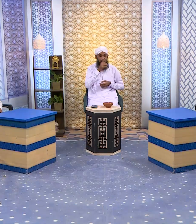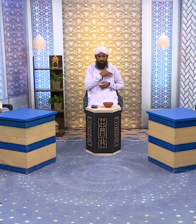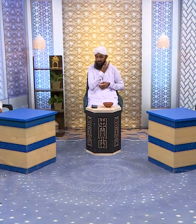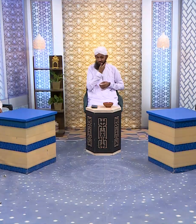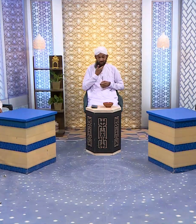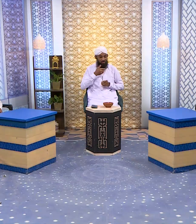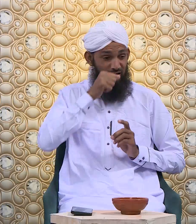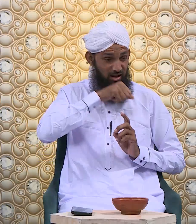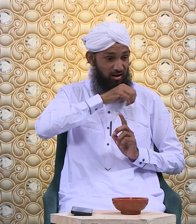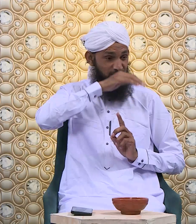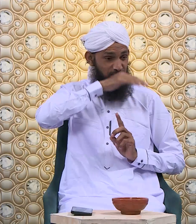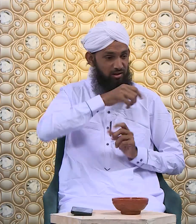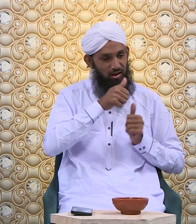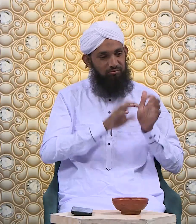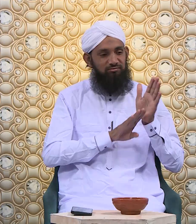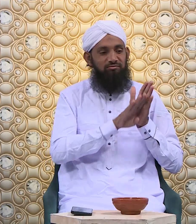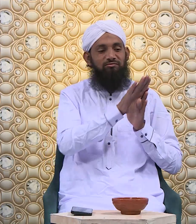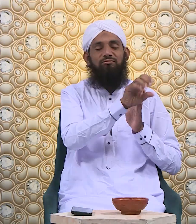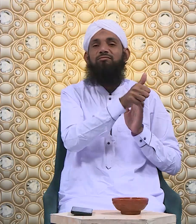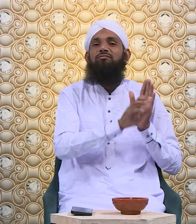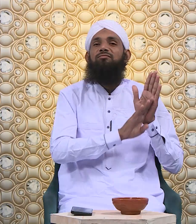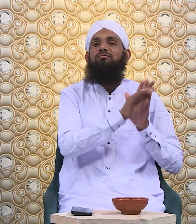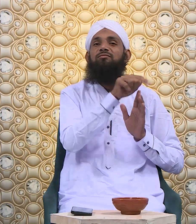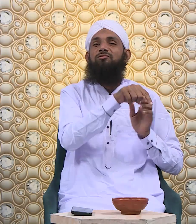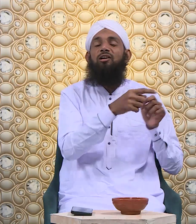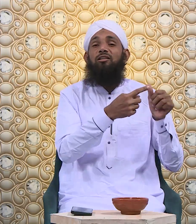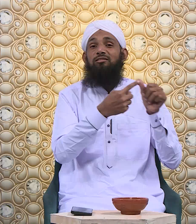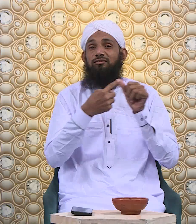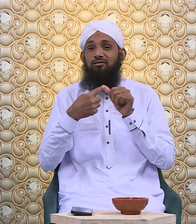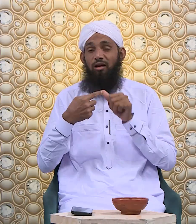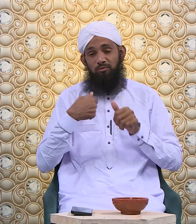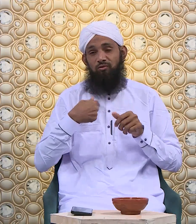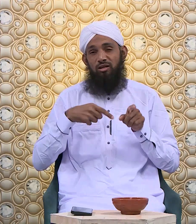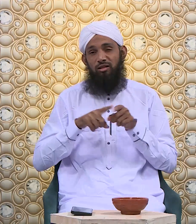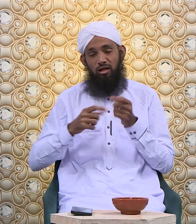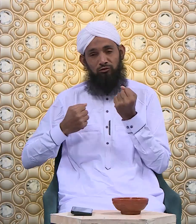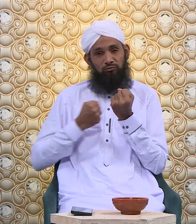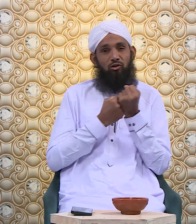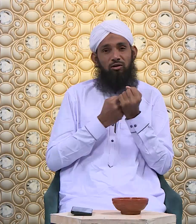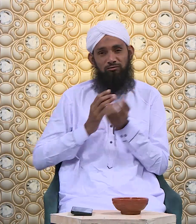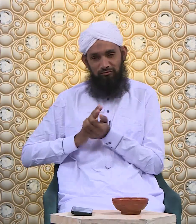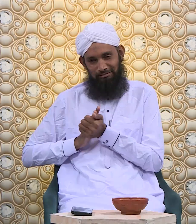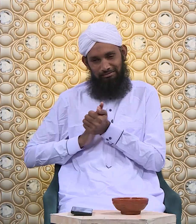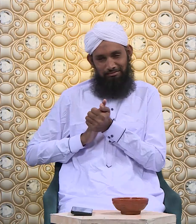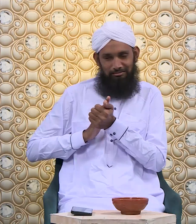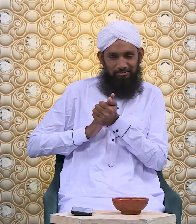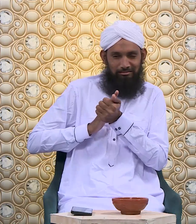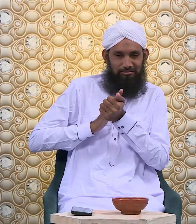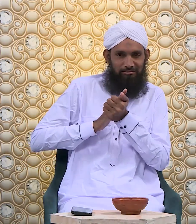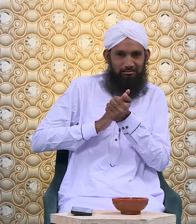ہی رہو گے پھر حضرت سیدنا امام حسن رضی اللہ عنہ نے عرض کی مجھے سہارہ دے کر بٹھائیں حضرت سیدنا علی رضی اللہ عنہ